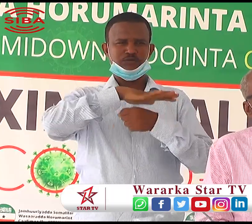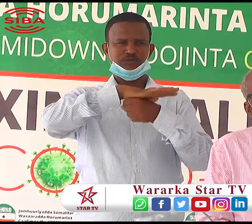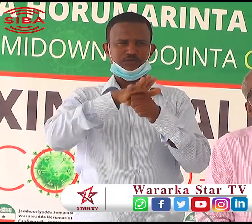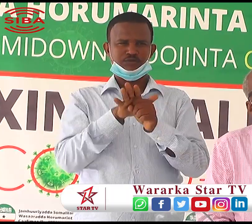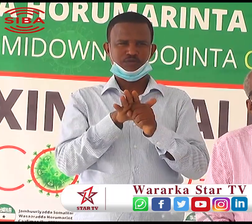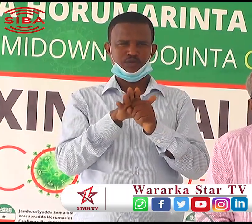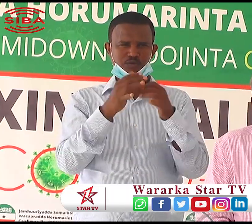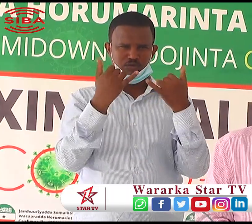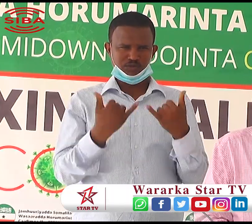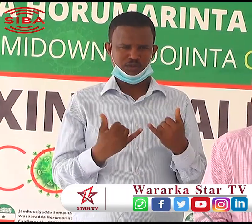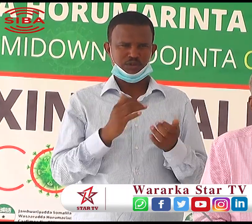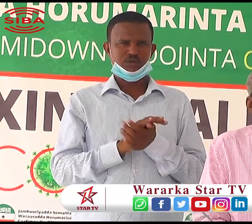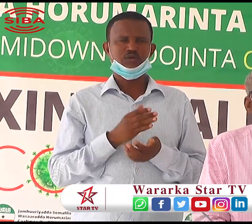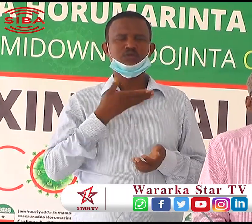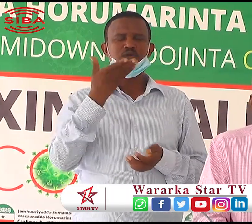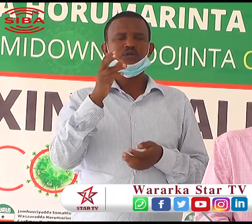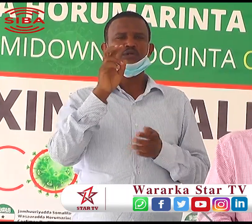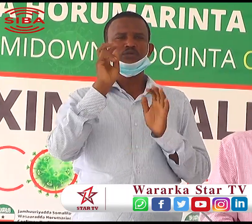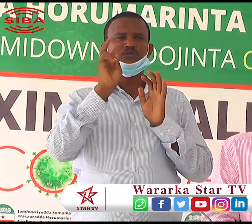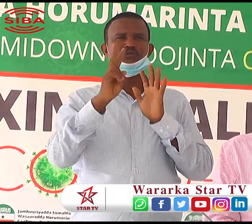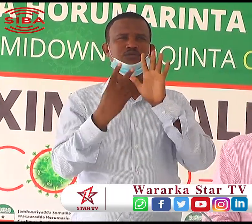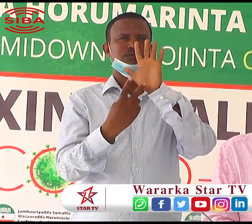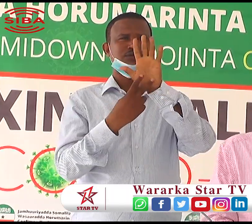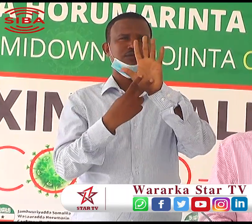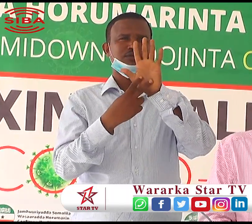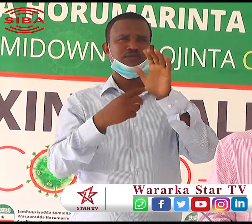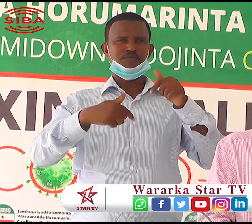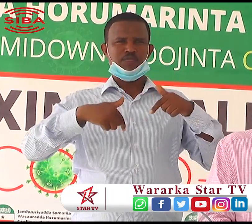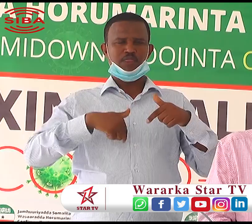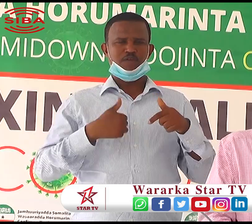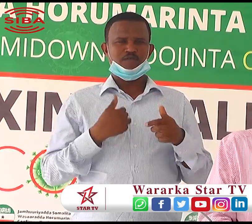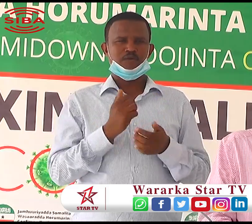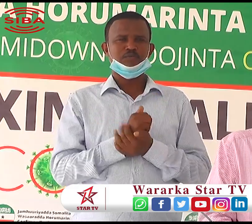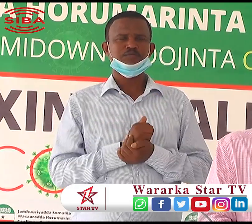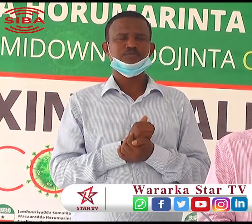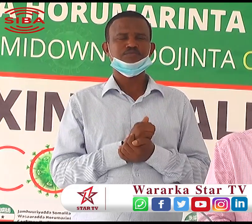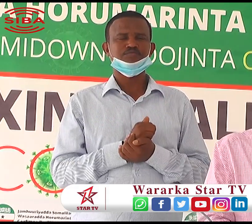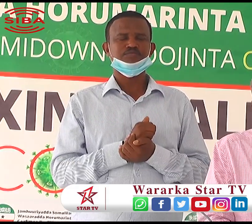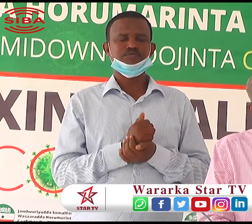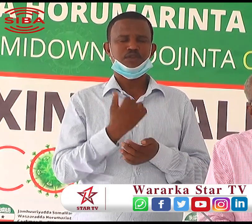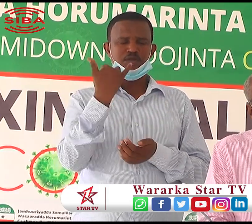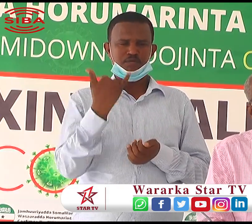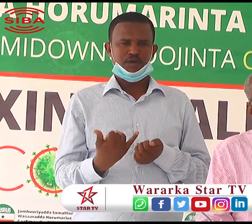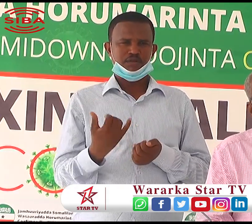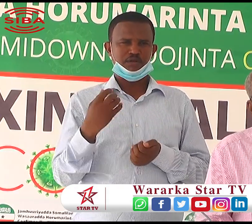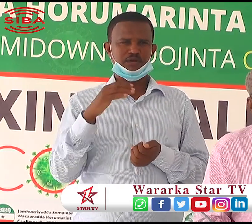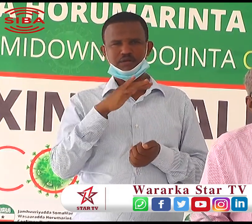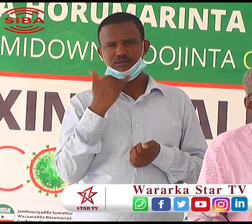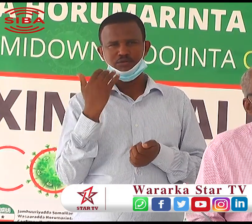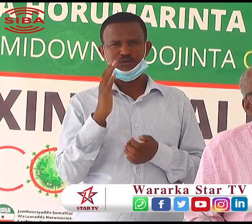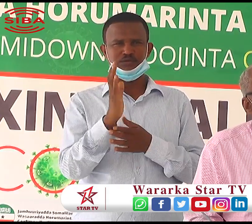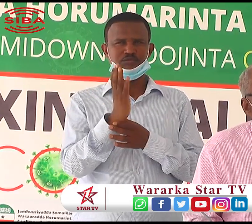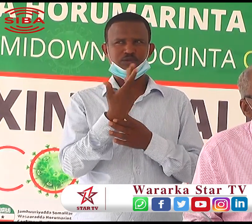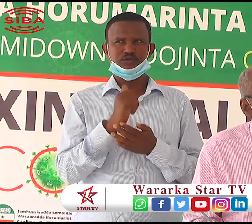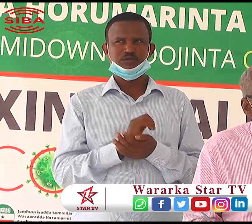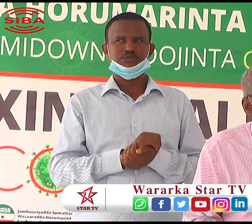isu geyn waa 72 qof shalay 72 bay ahayd maantana waa 72 taasi micnaheedu waxa